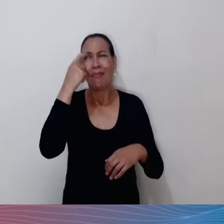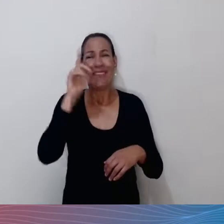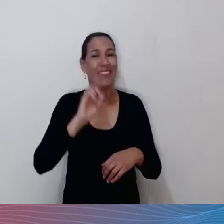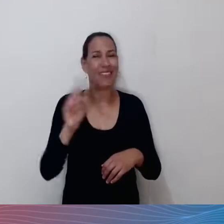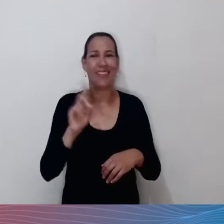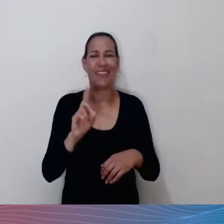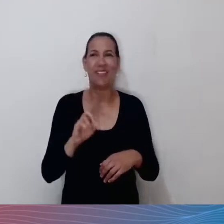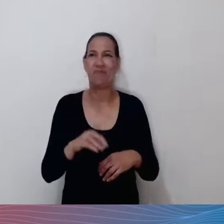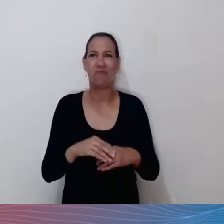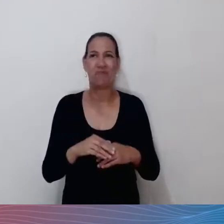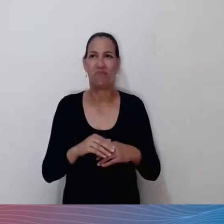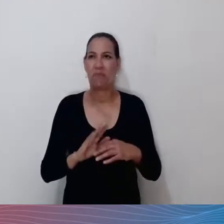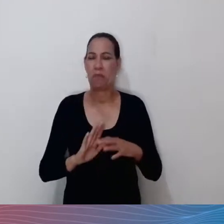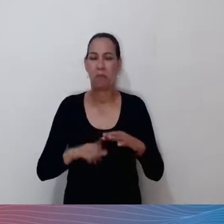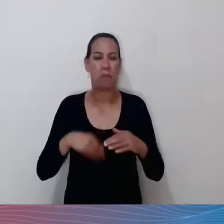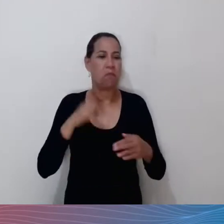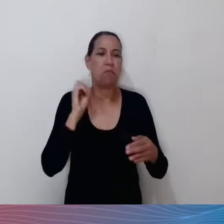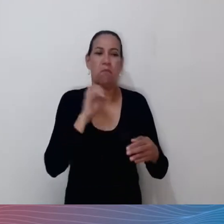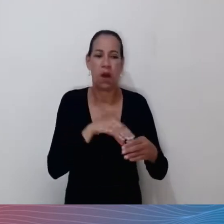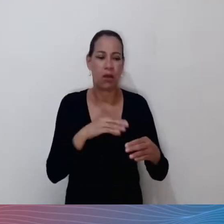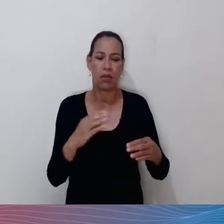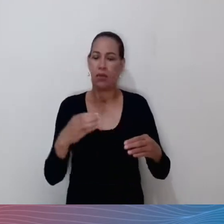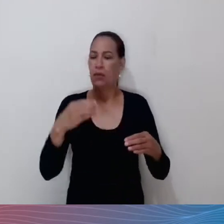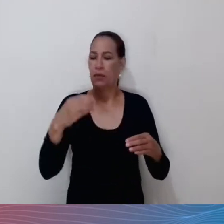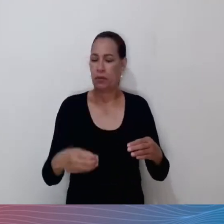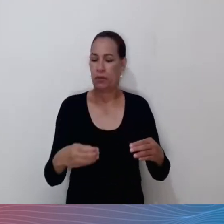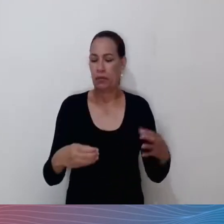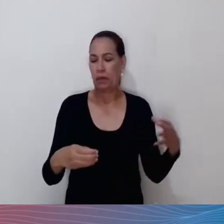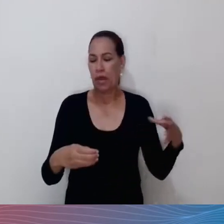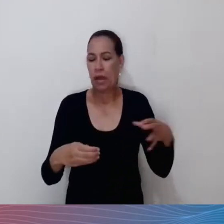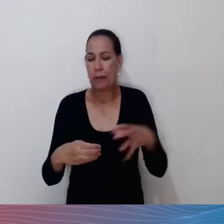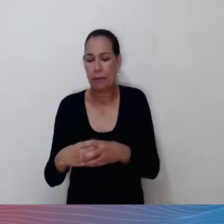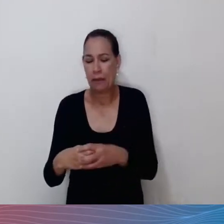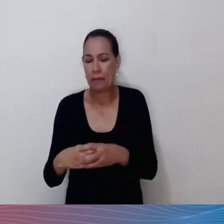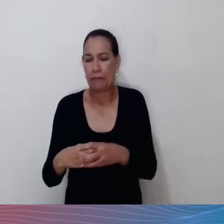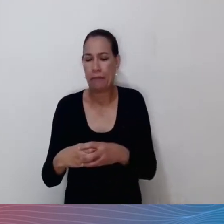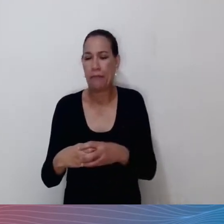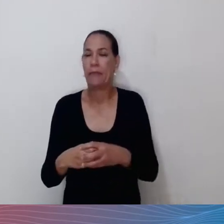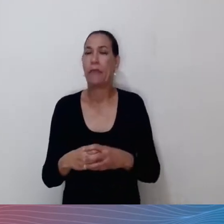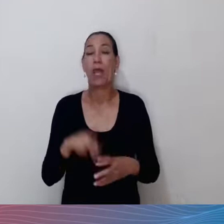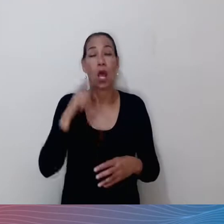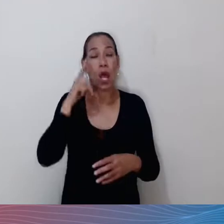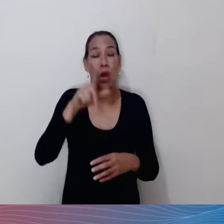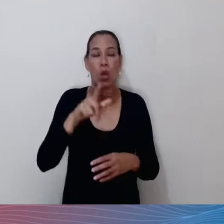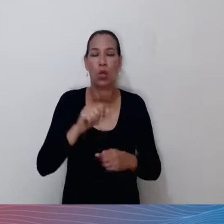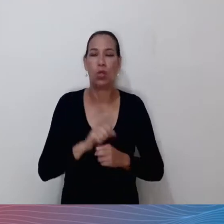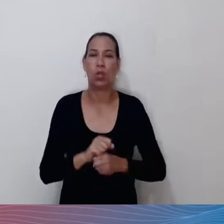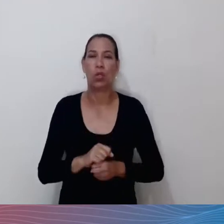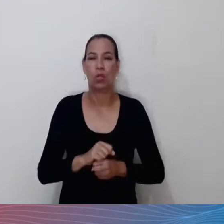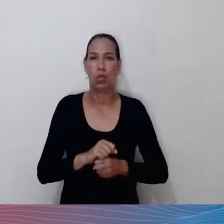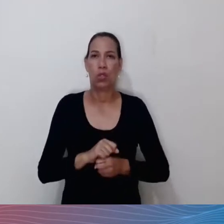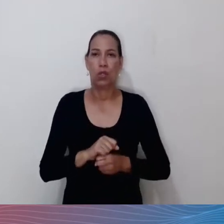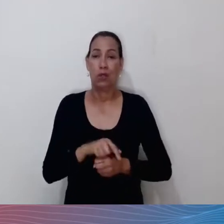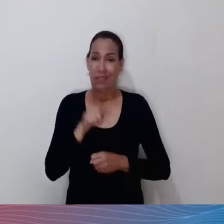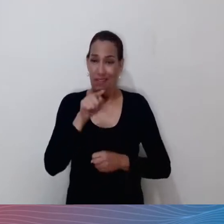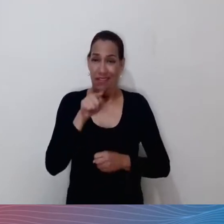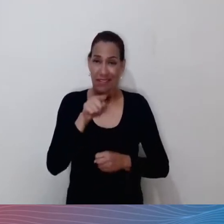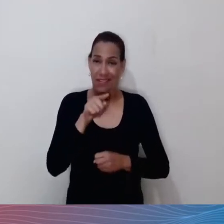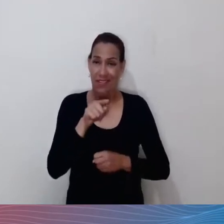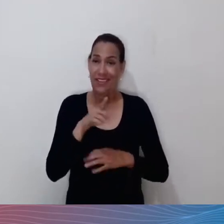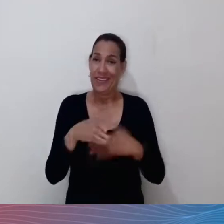realiza essa tarefa. Então você é esse membro do corpo que realiza, Deus quer que você